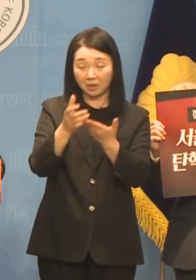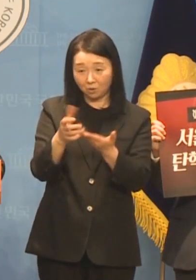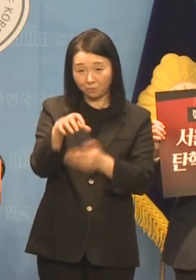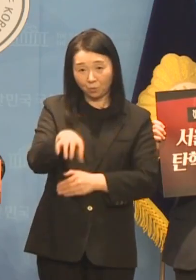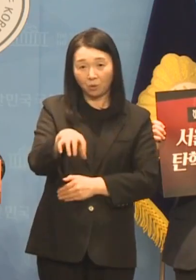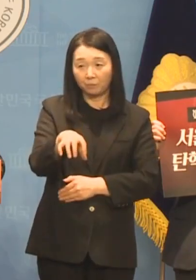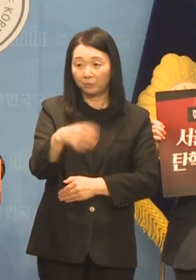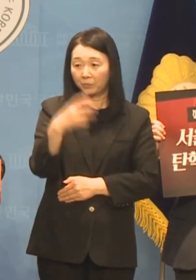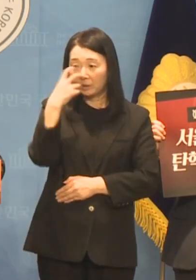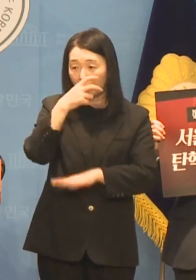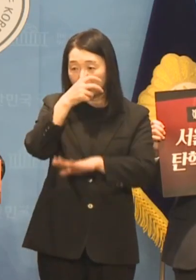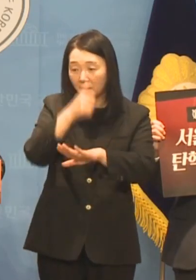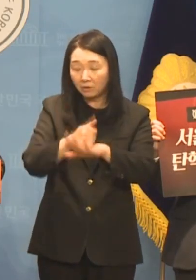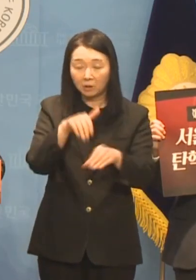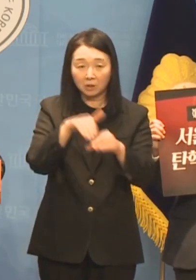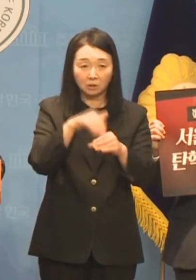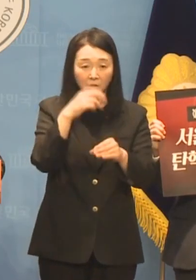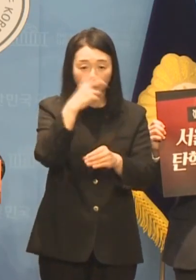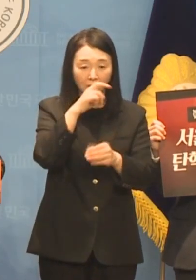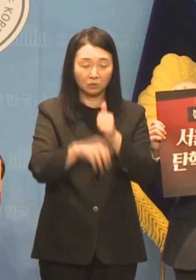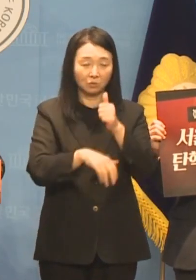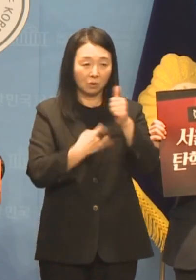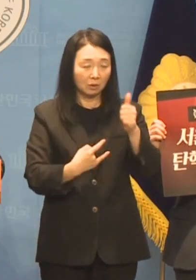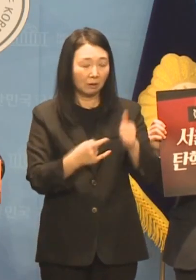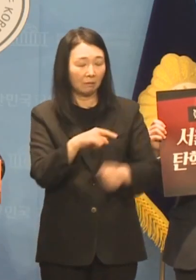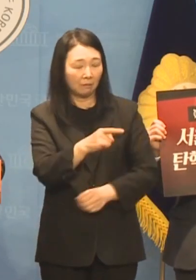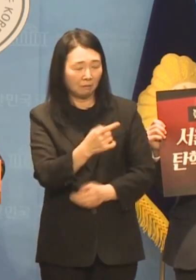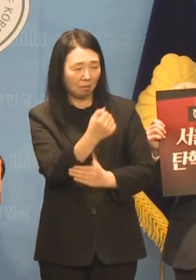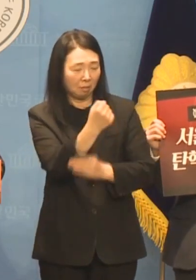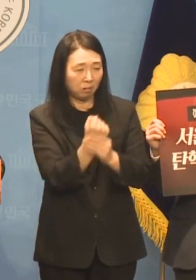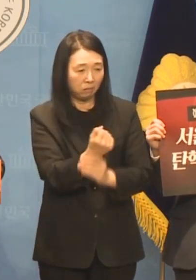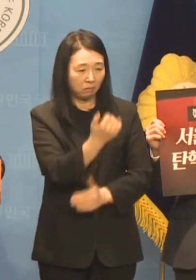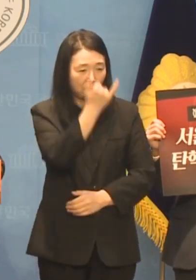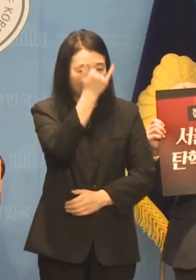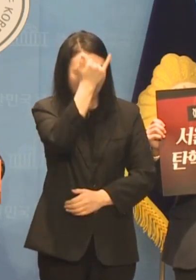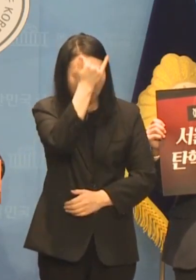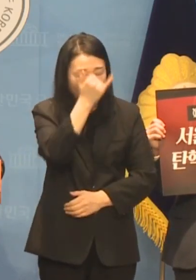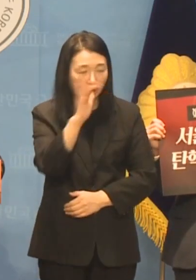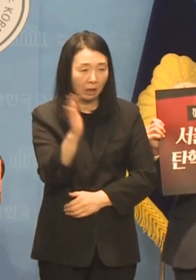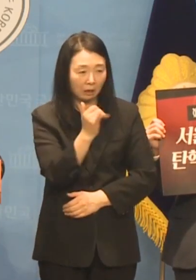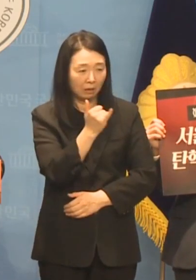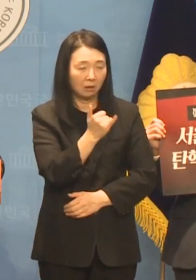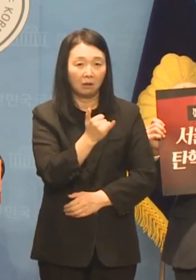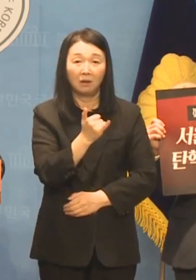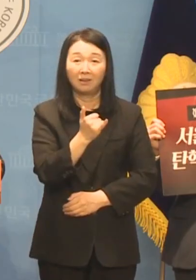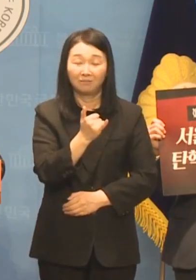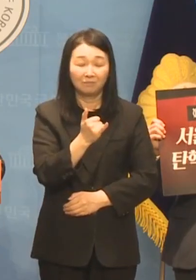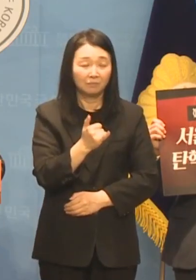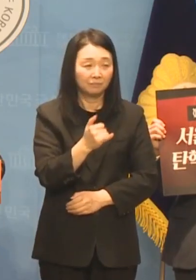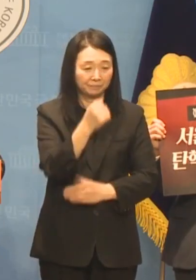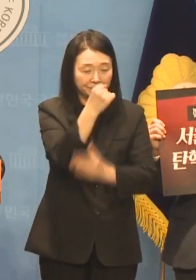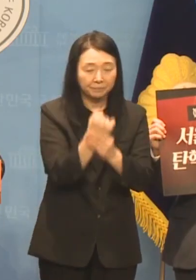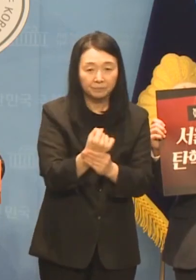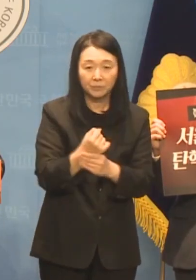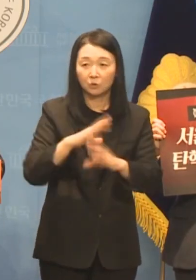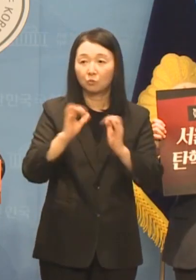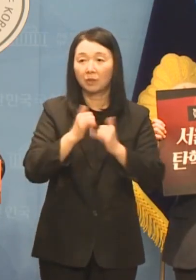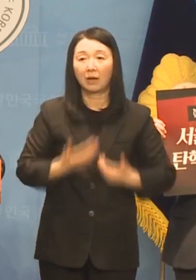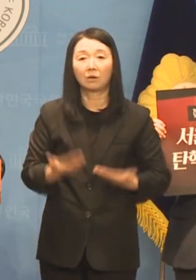감사 결과는 선관위의 부패와 도덕적 해이를 온 국민에게 알렸습니다. 지난